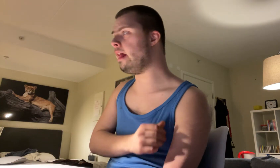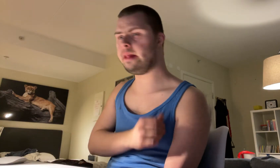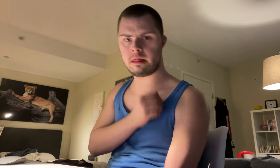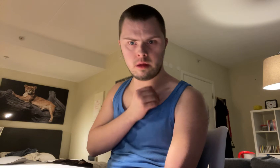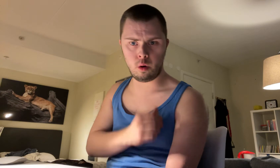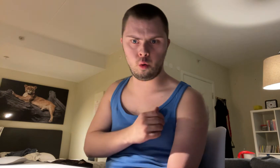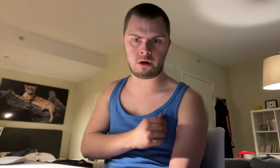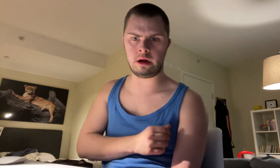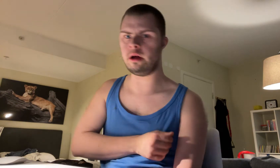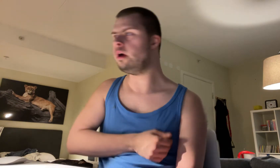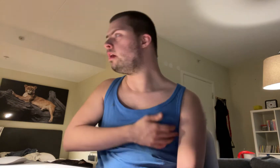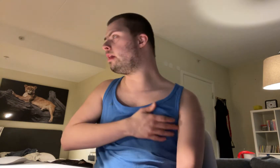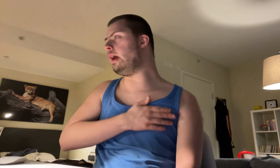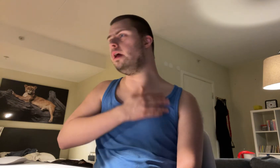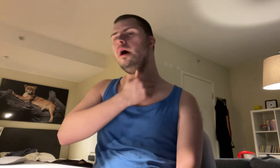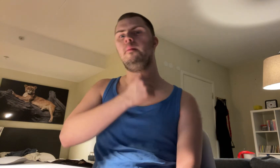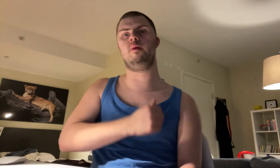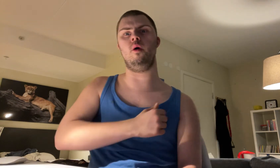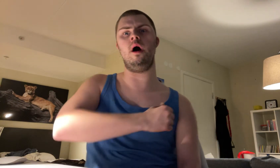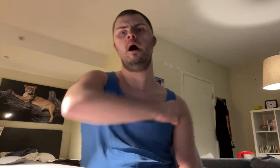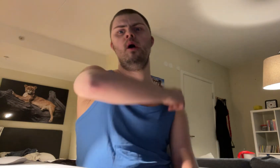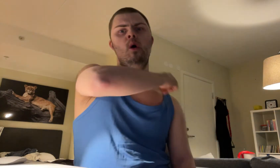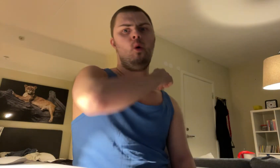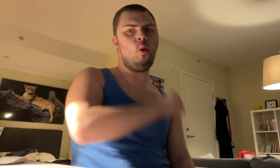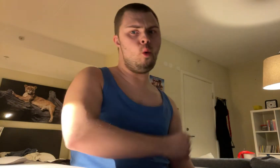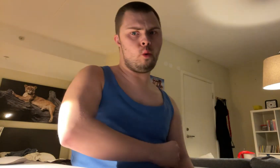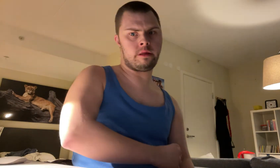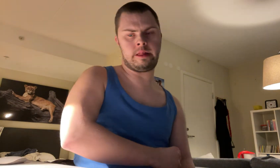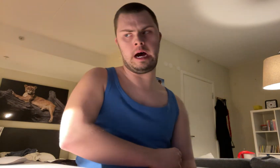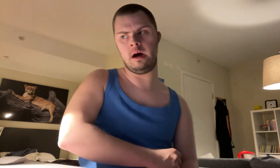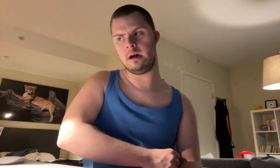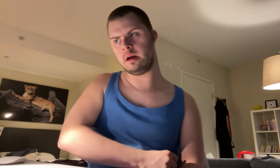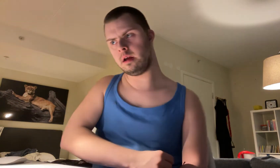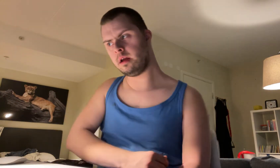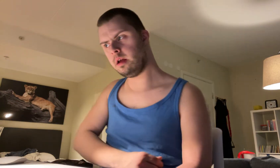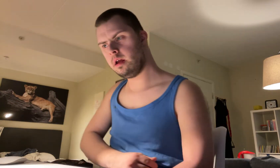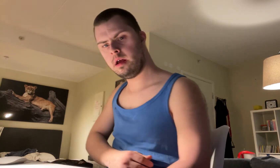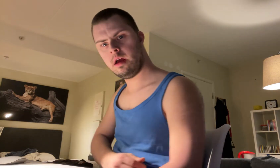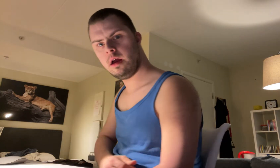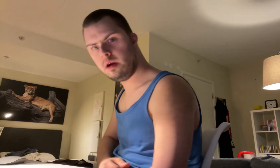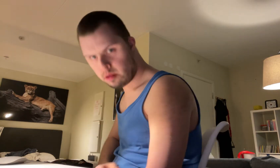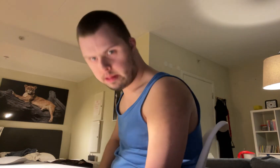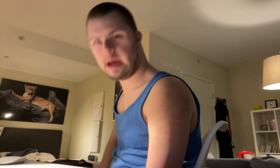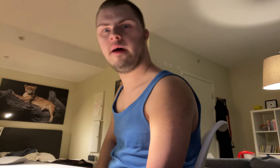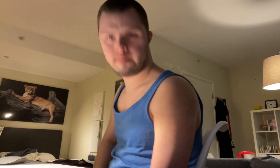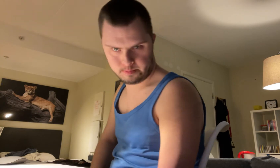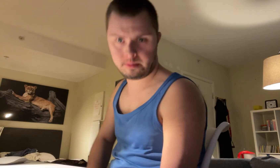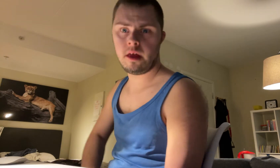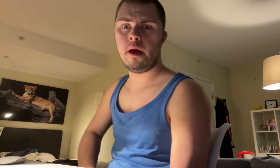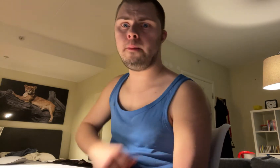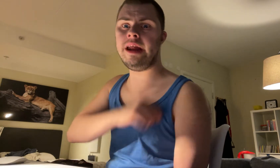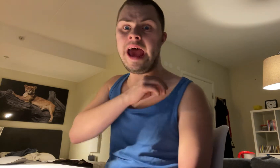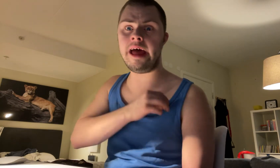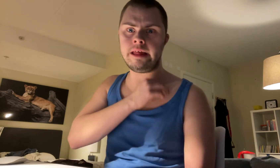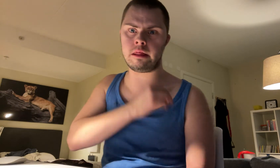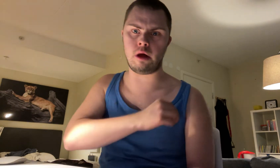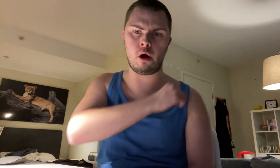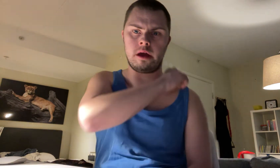med hennes ord till på Osta. Just det. Mm. Men hennes dag,